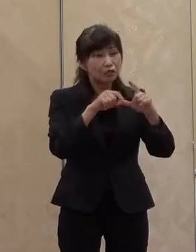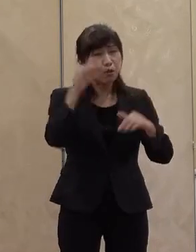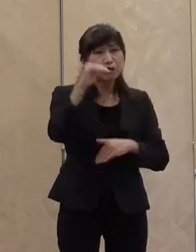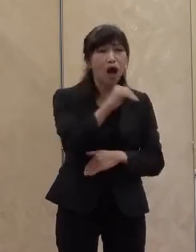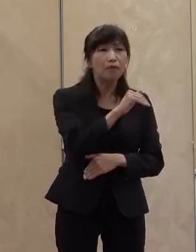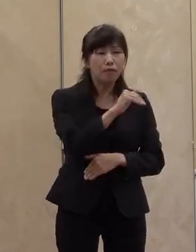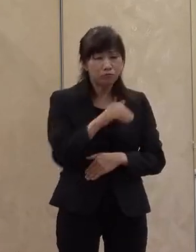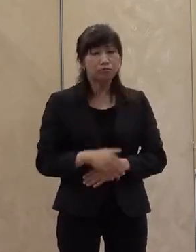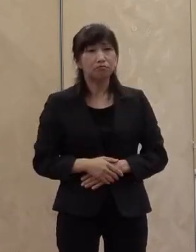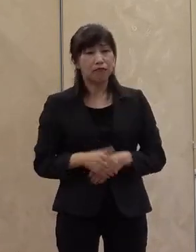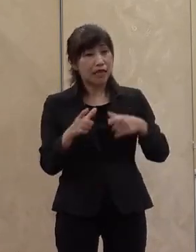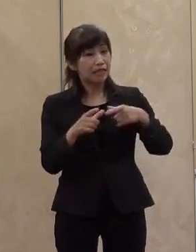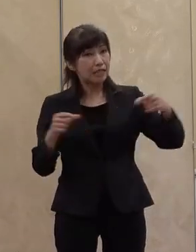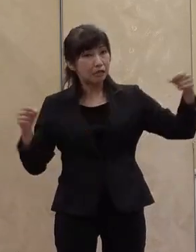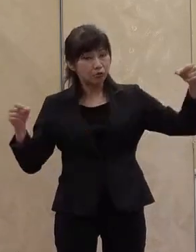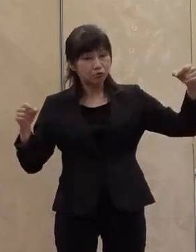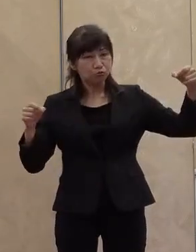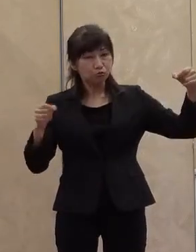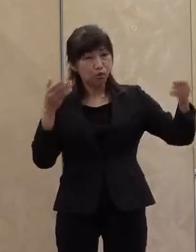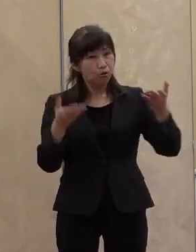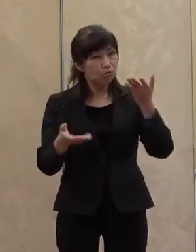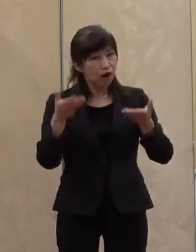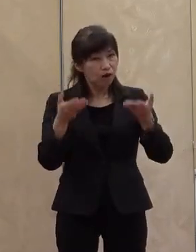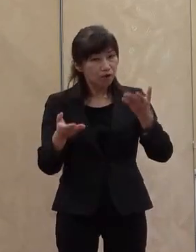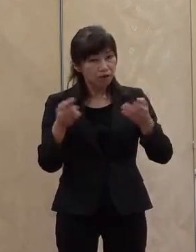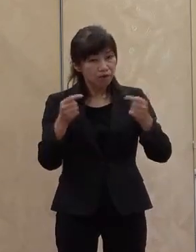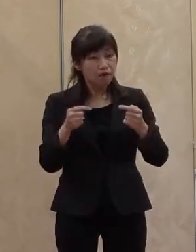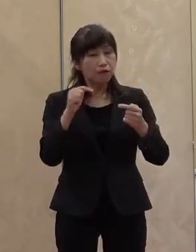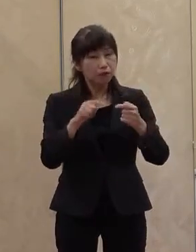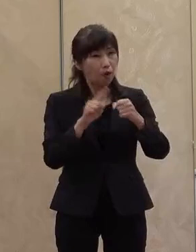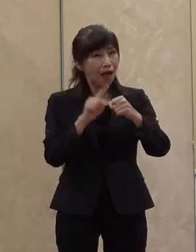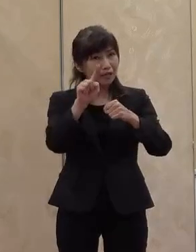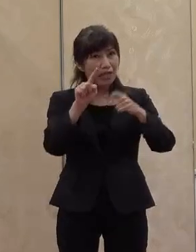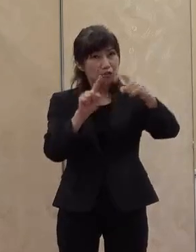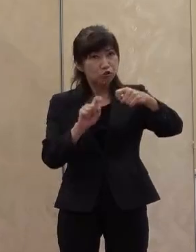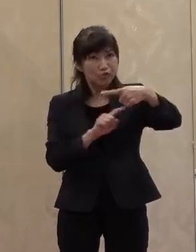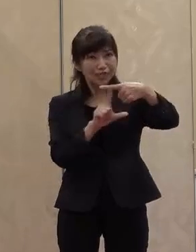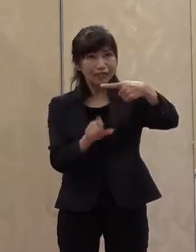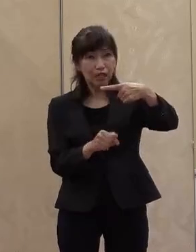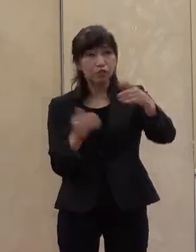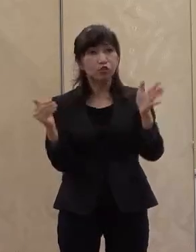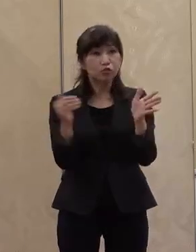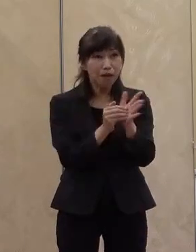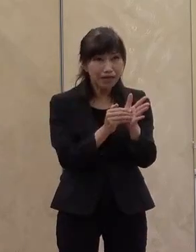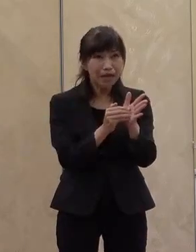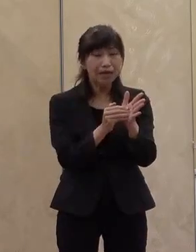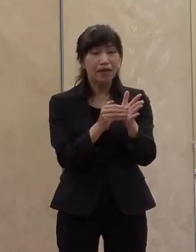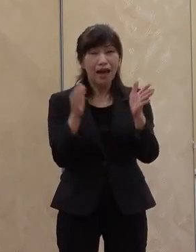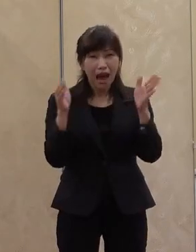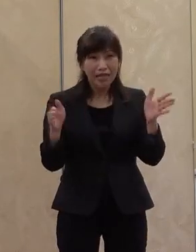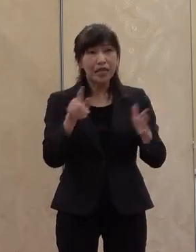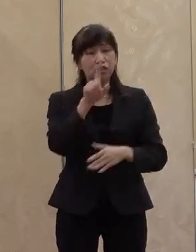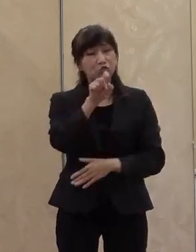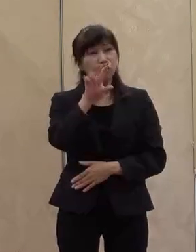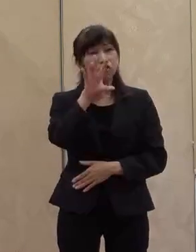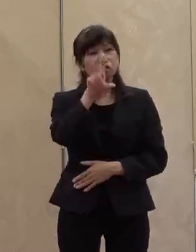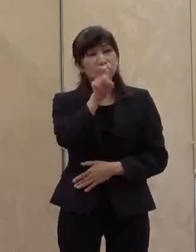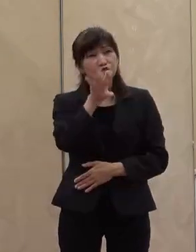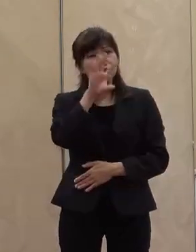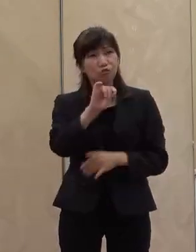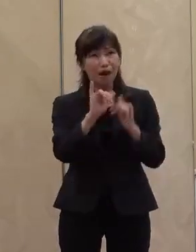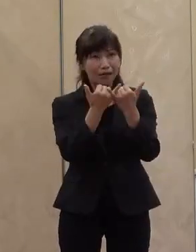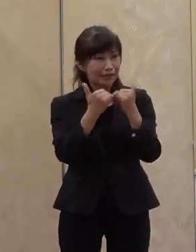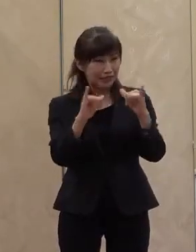国の割合を貯めていくと、大体来年の11月までに10万人ぐらい失業者が増えるんじゃないか